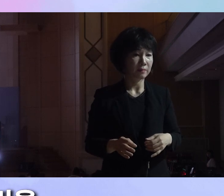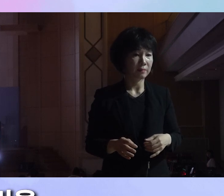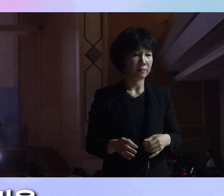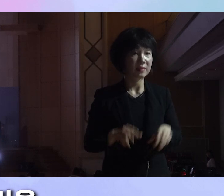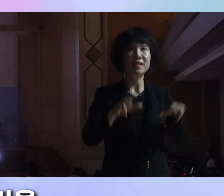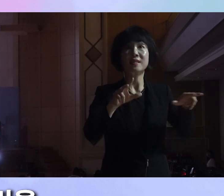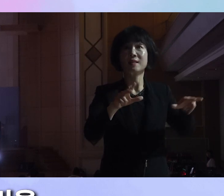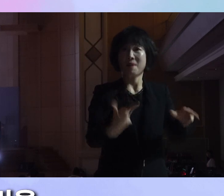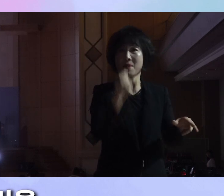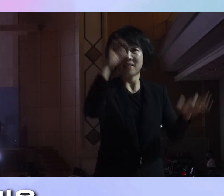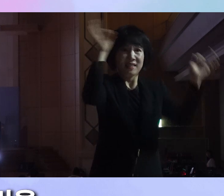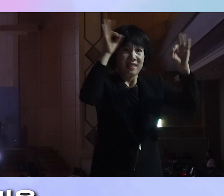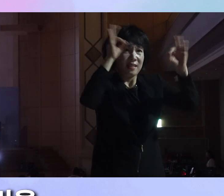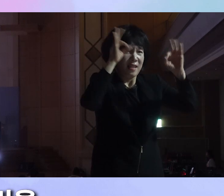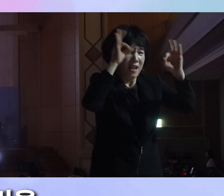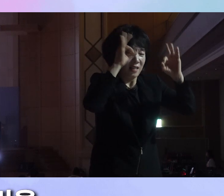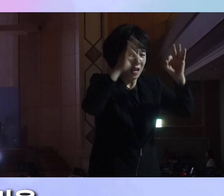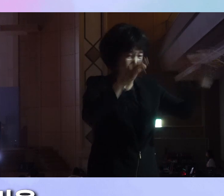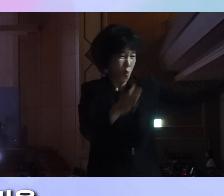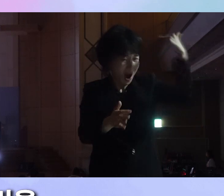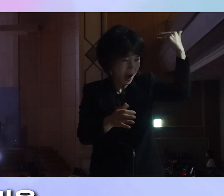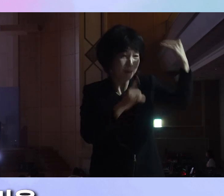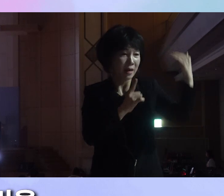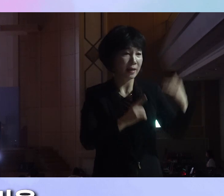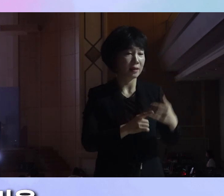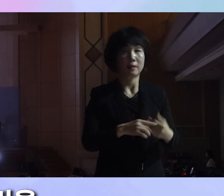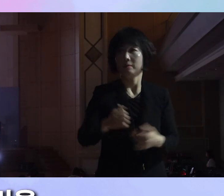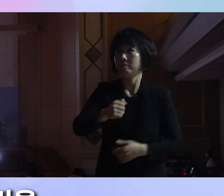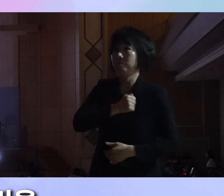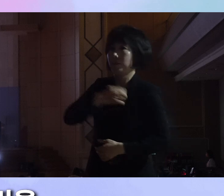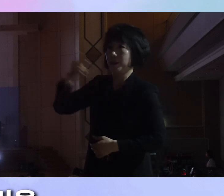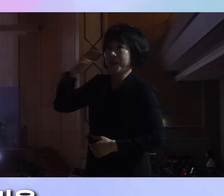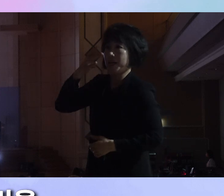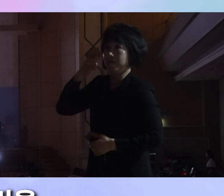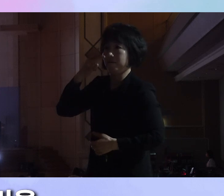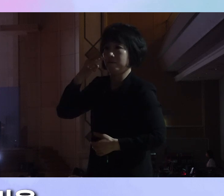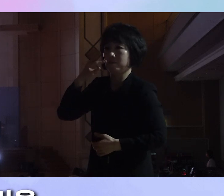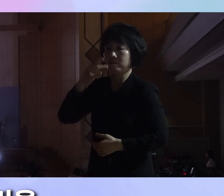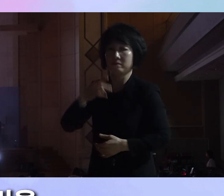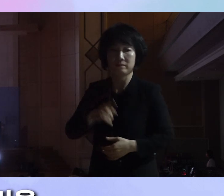당장 불러내. 당장. 예. 왜 이래?